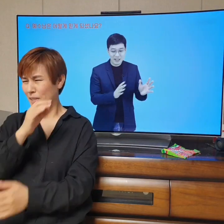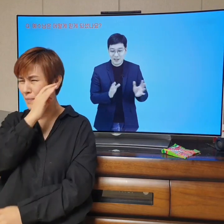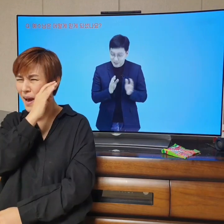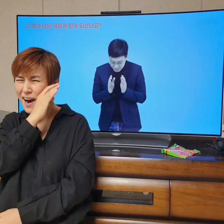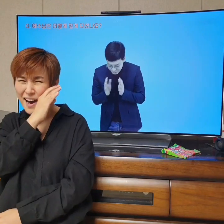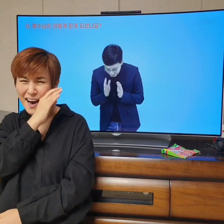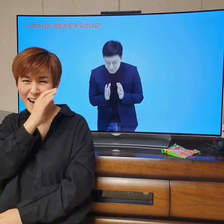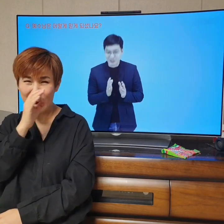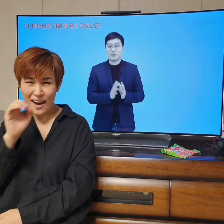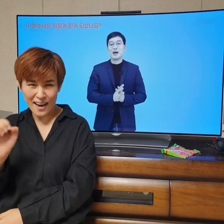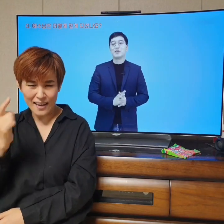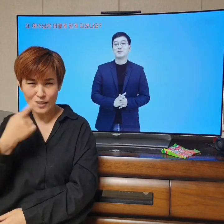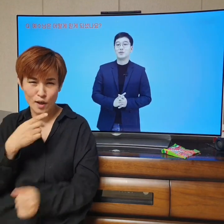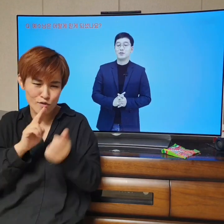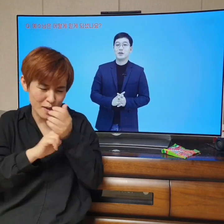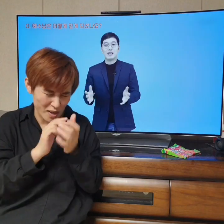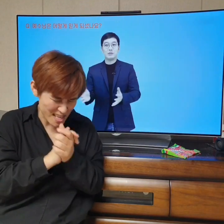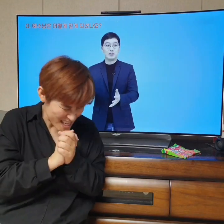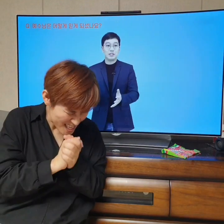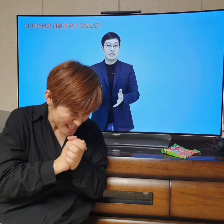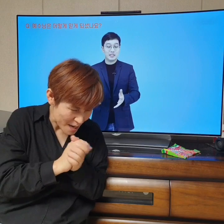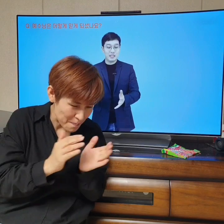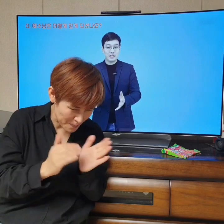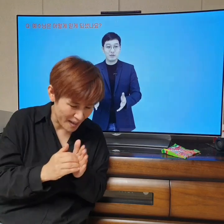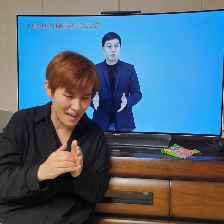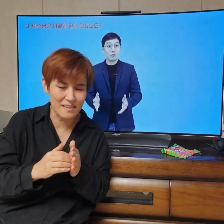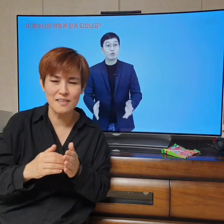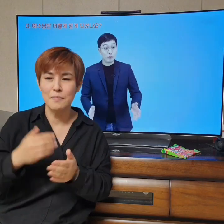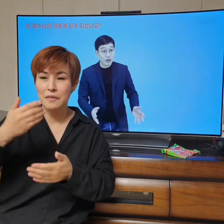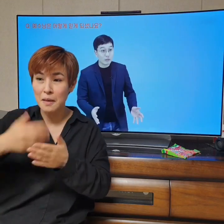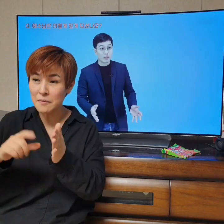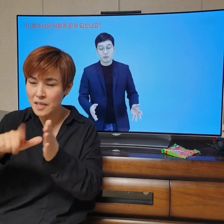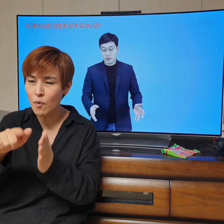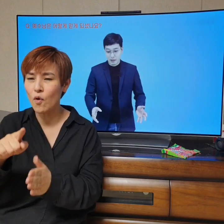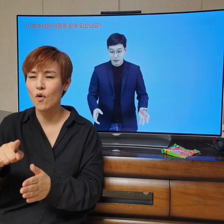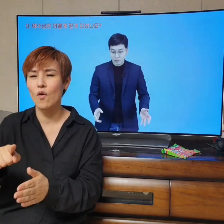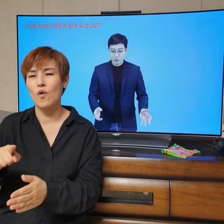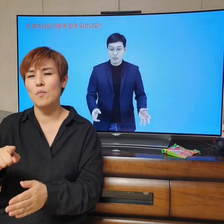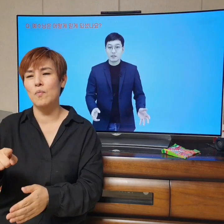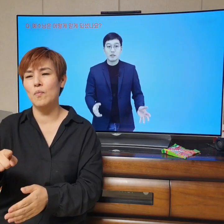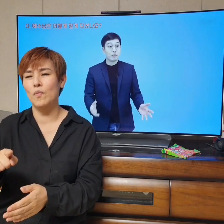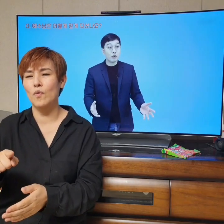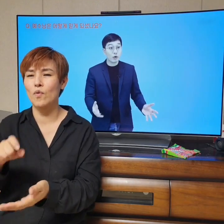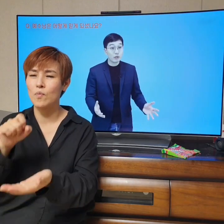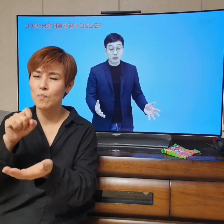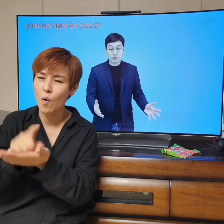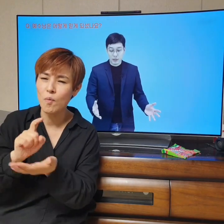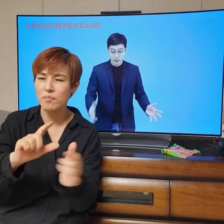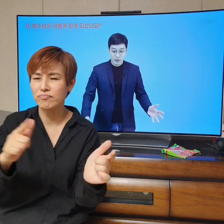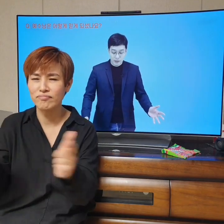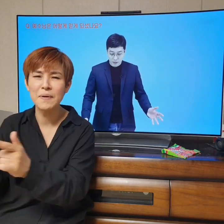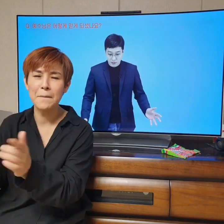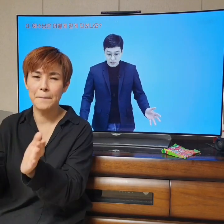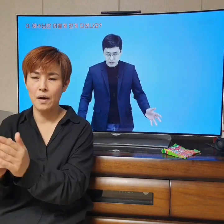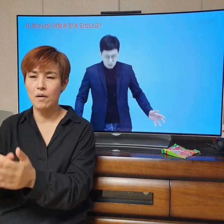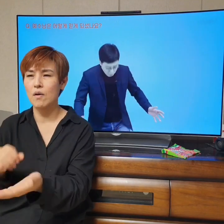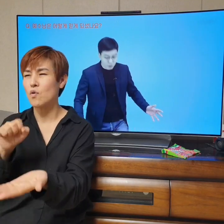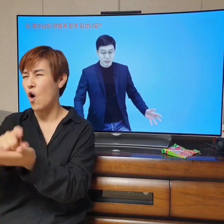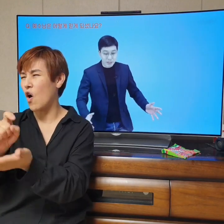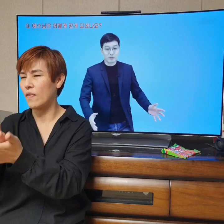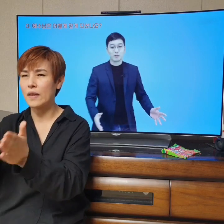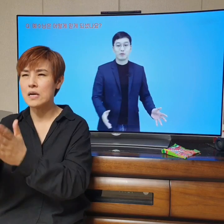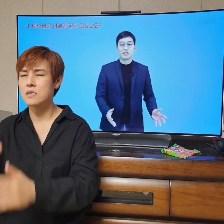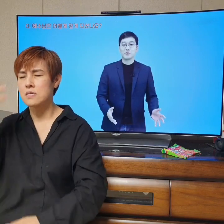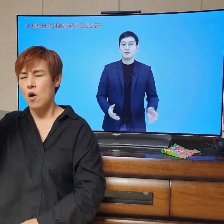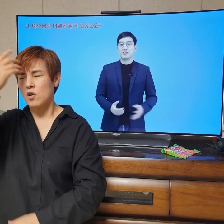그러니까 이렇게 숨어서 기도하고 나머지 시간에는 족구도 하고 막 이러면서 막 볼을 차는데 이 볼이 어디 가는지 몰라.